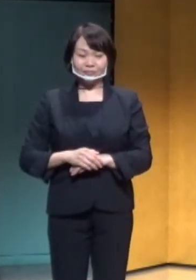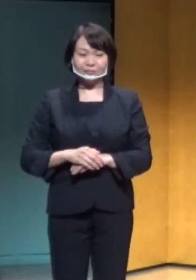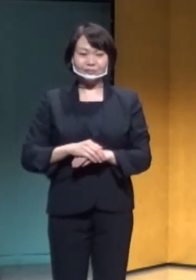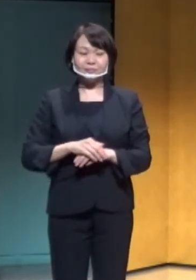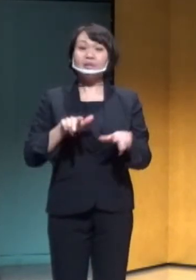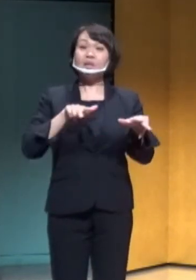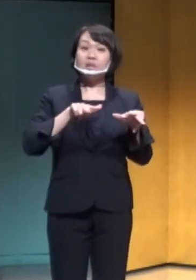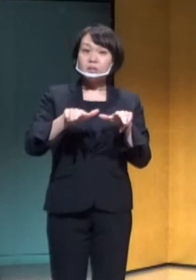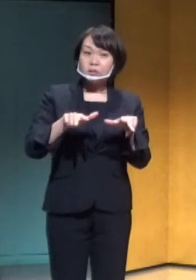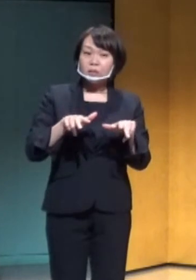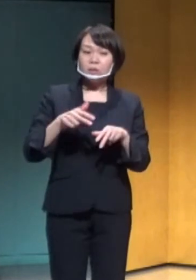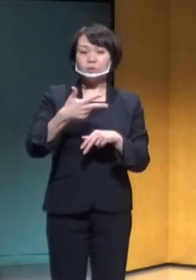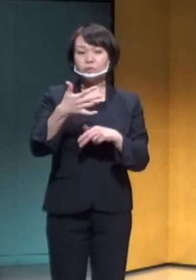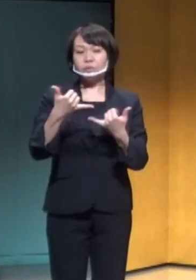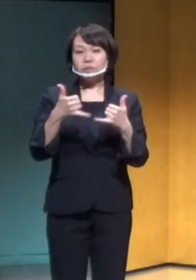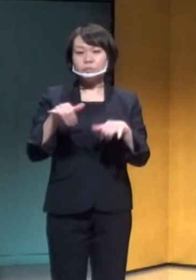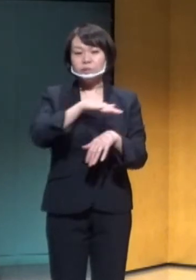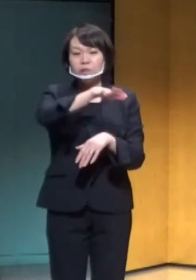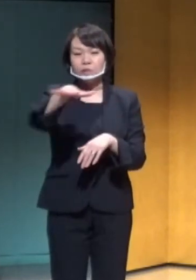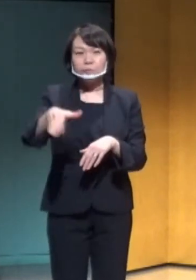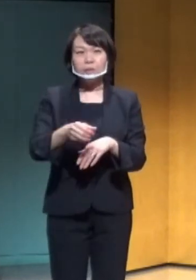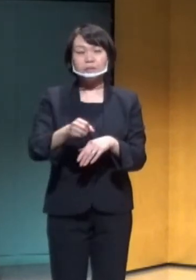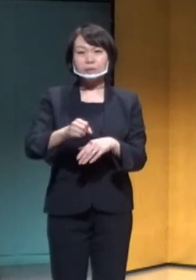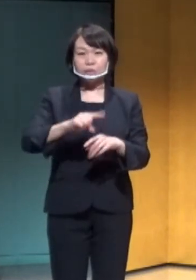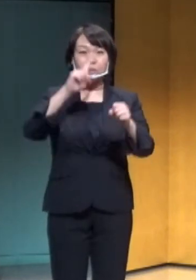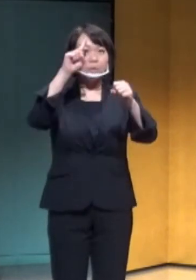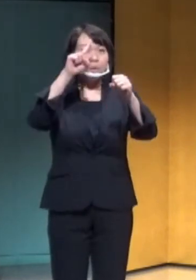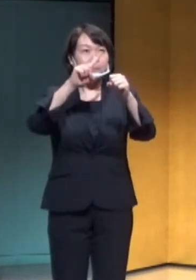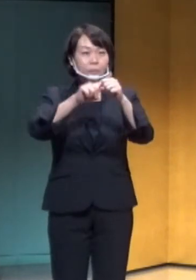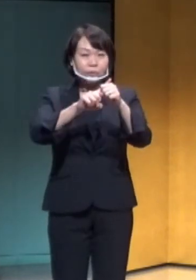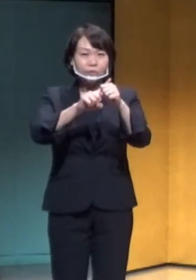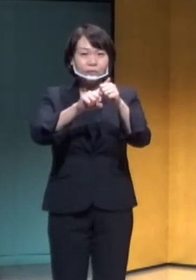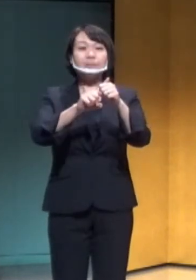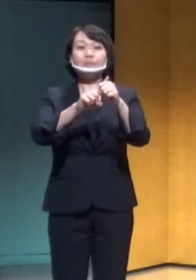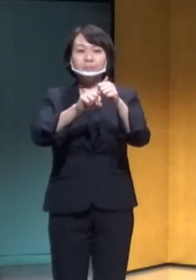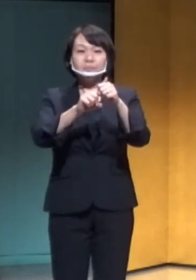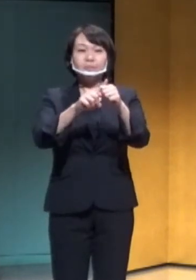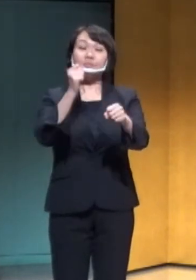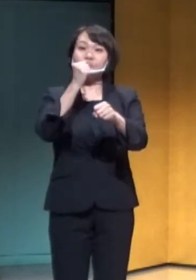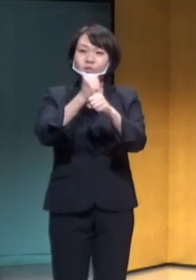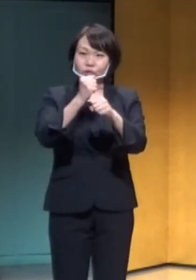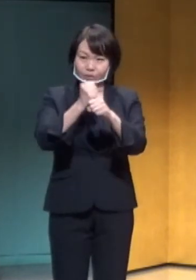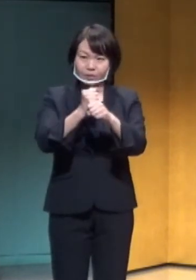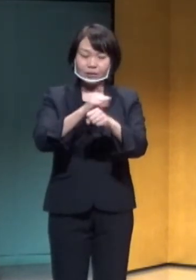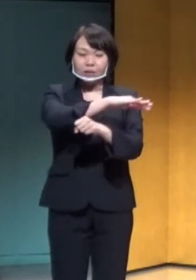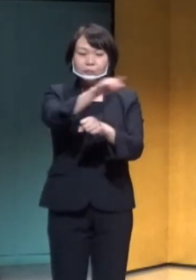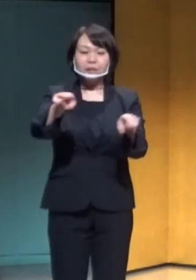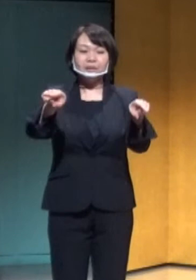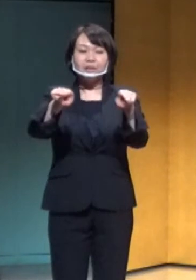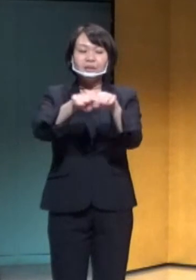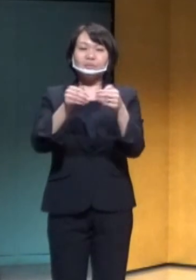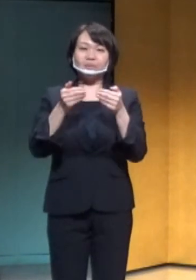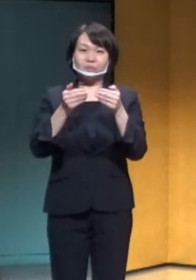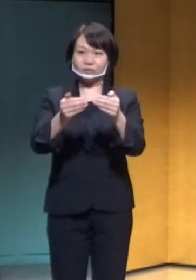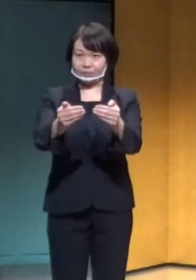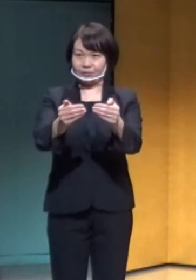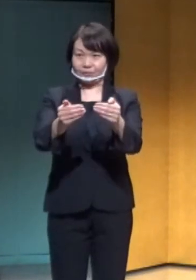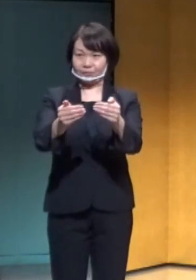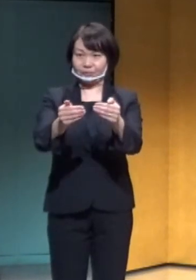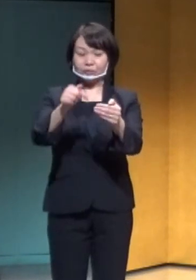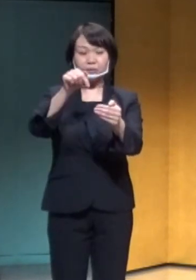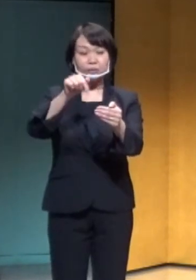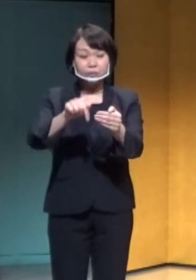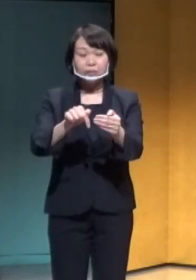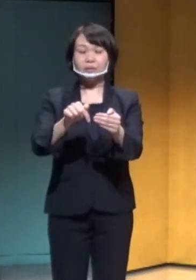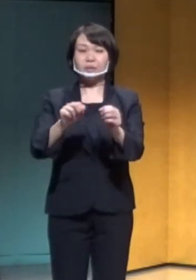し共有するとともに、目標達成に向け一丸となって歩み進めることで、富士見市の目指